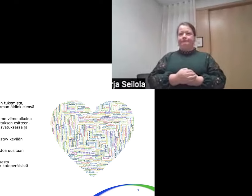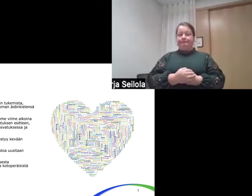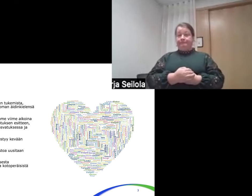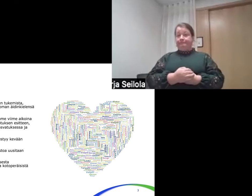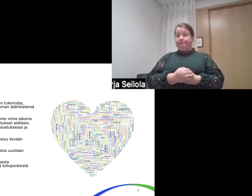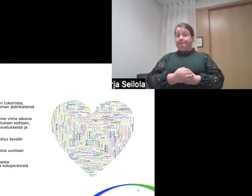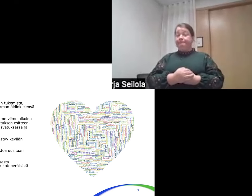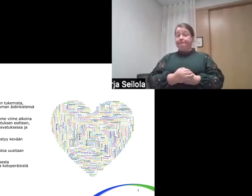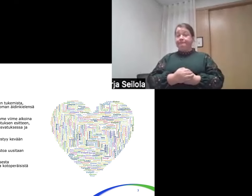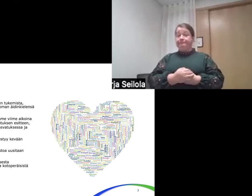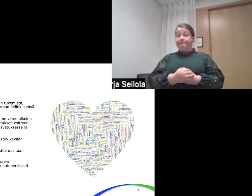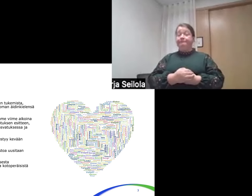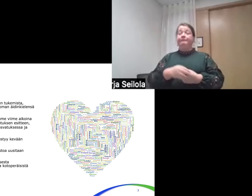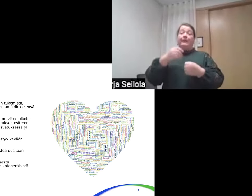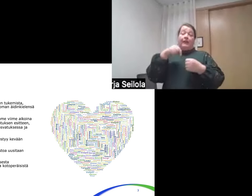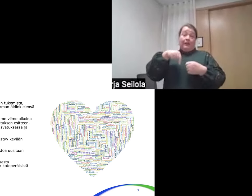hänen suuri voimavaransa.